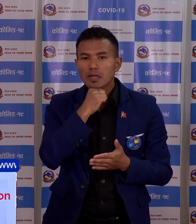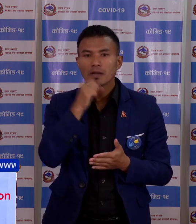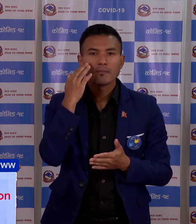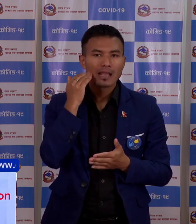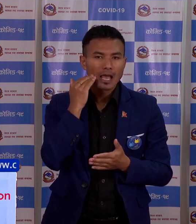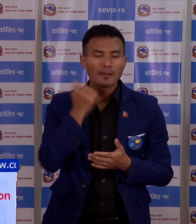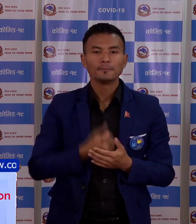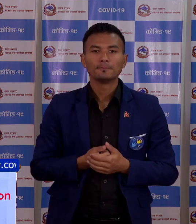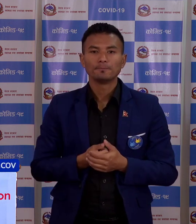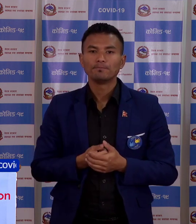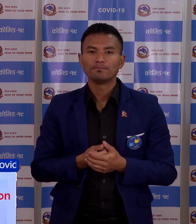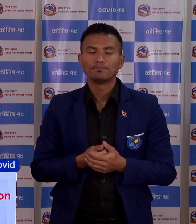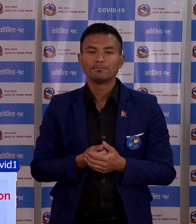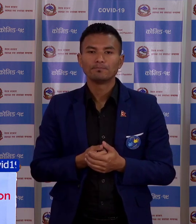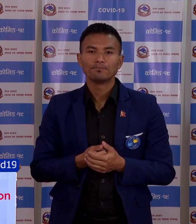मिला,